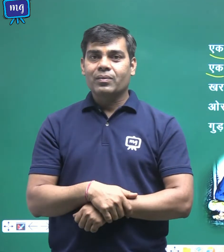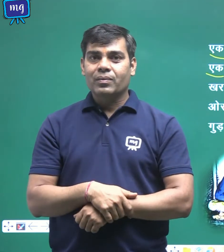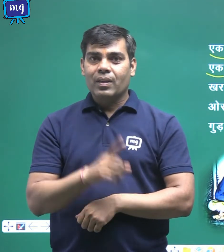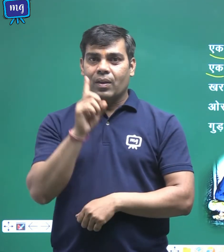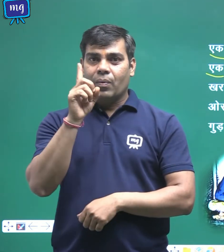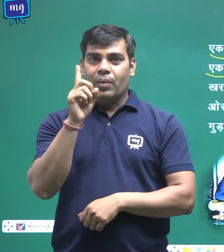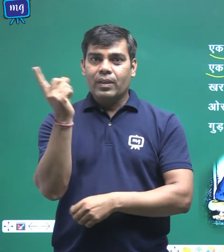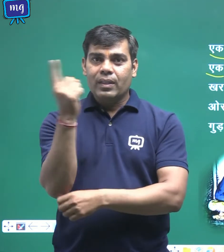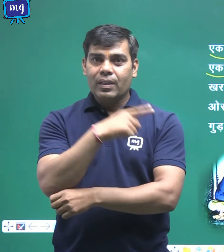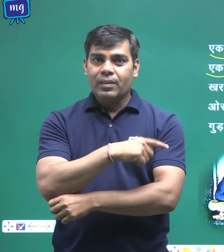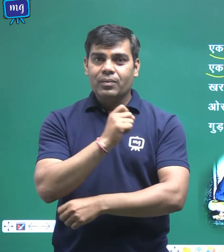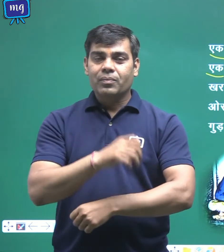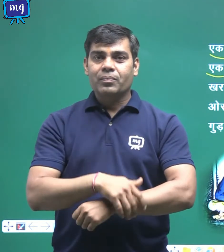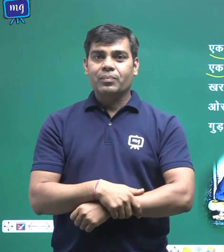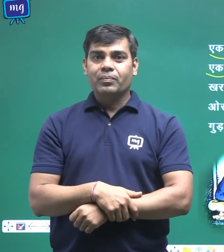एक दिन